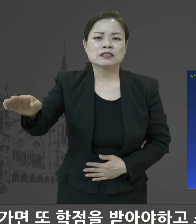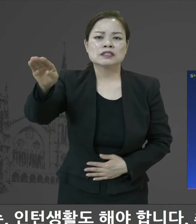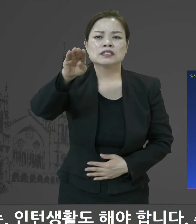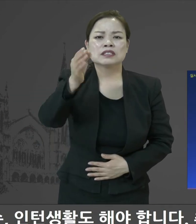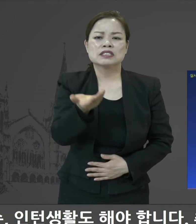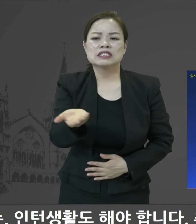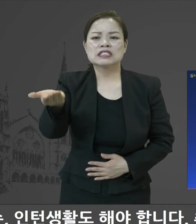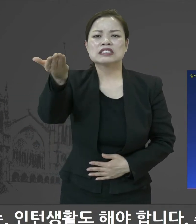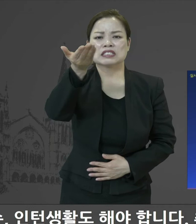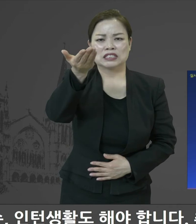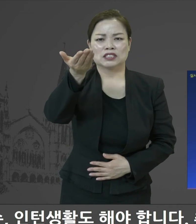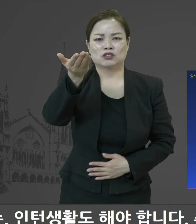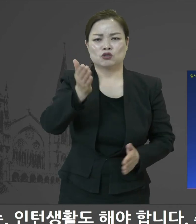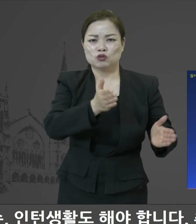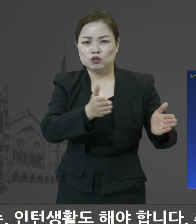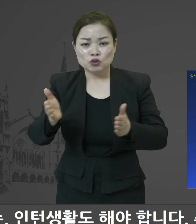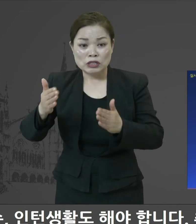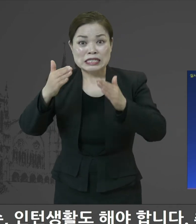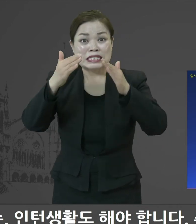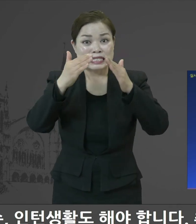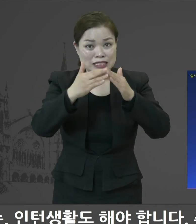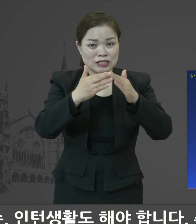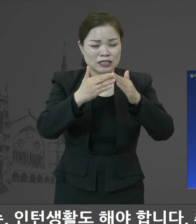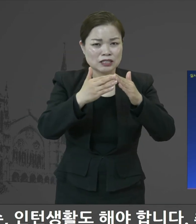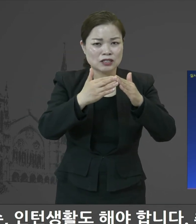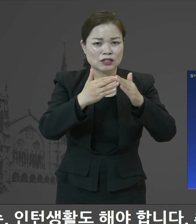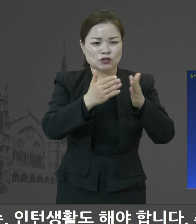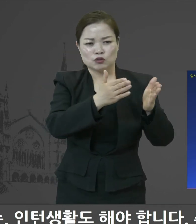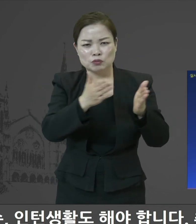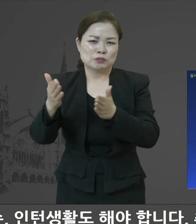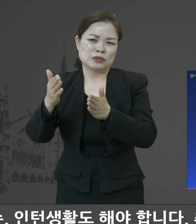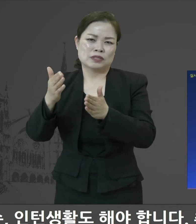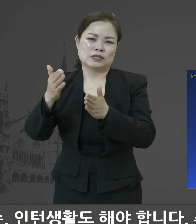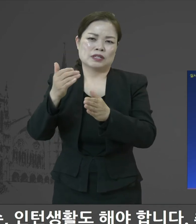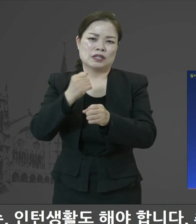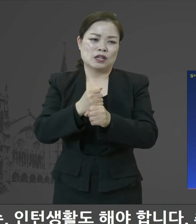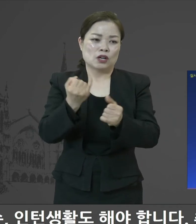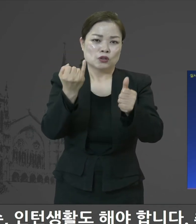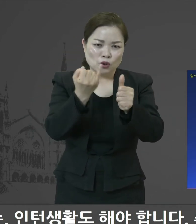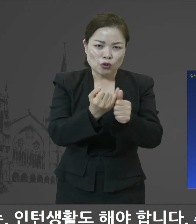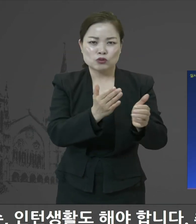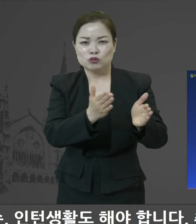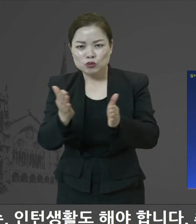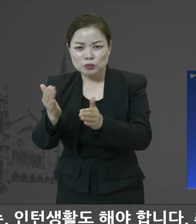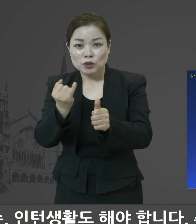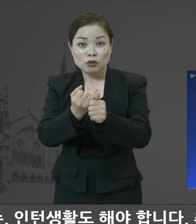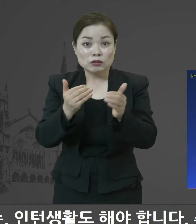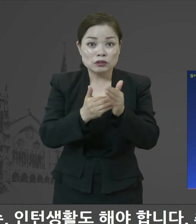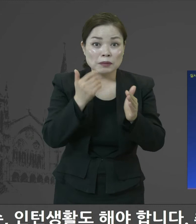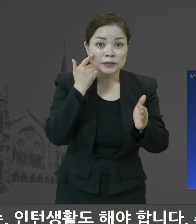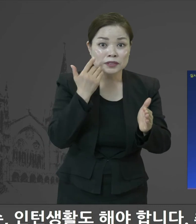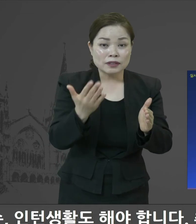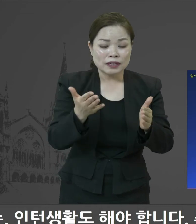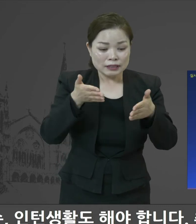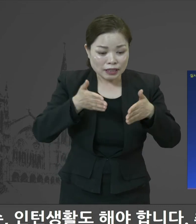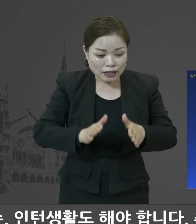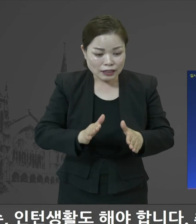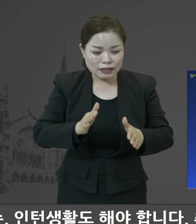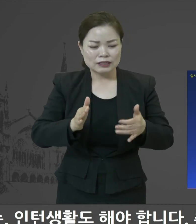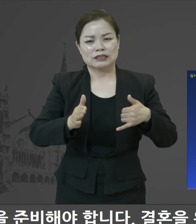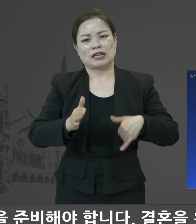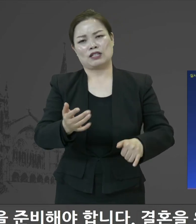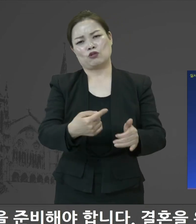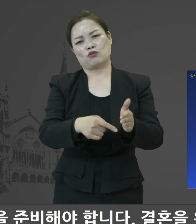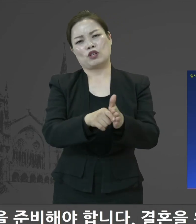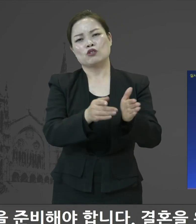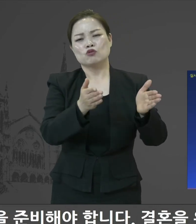합니다. 집을 구하기 위해서 준비해야 합니다. 결혼하기 위해서 준비해야 합니다. 결혼하면 끝입니까? 태어나는 자녀들을